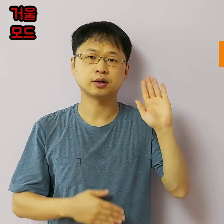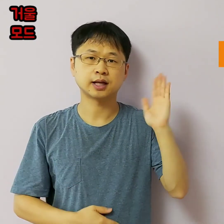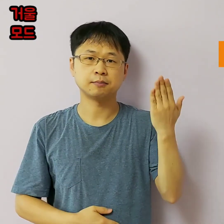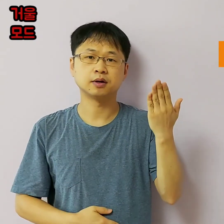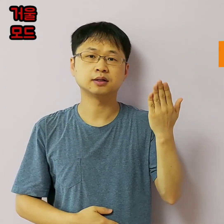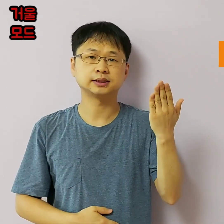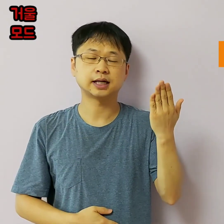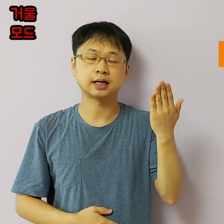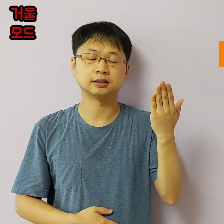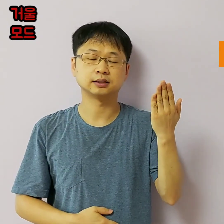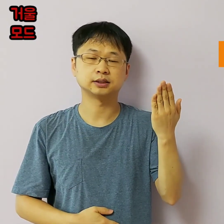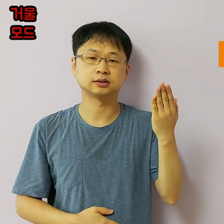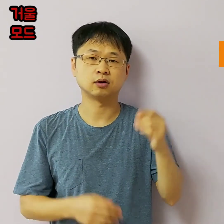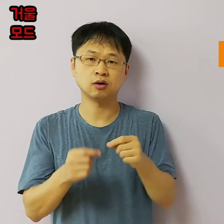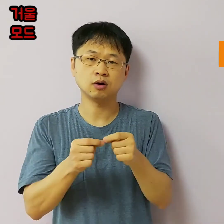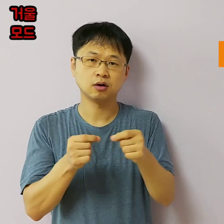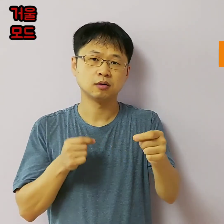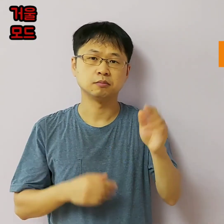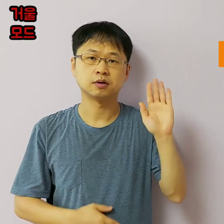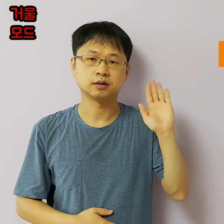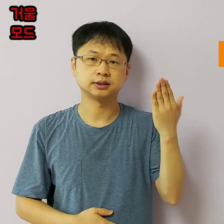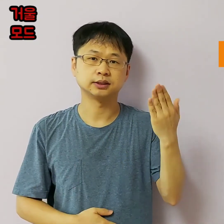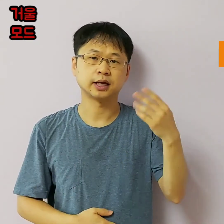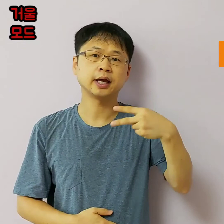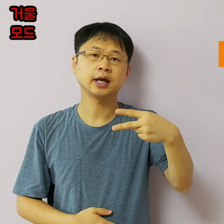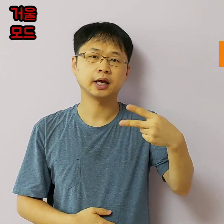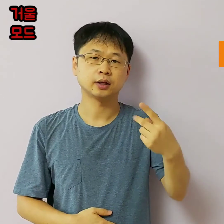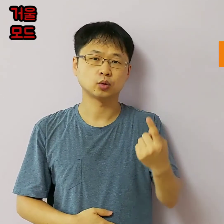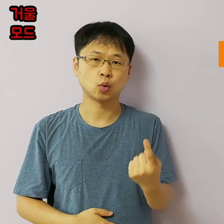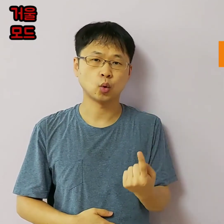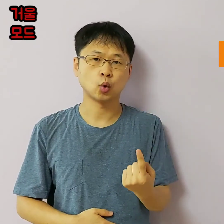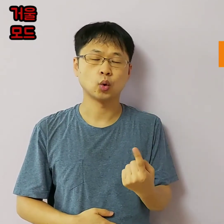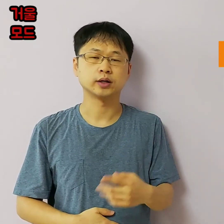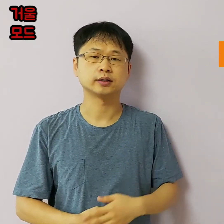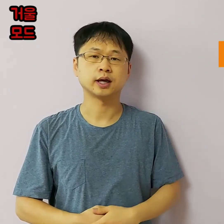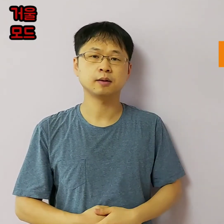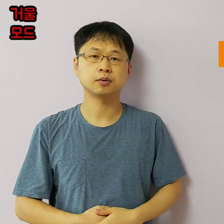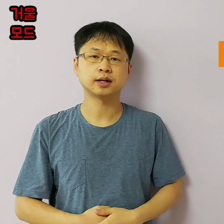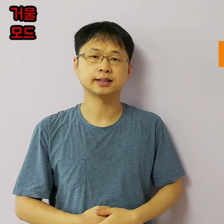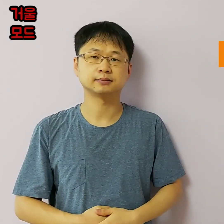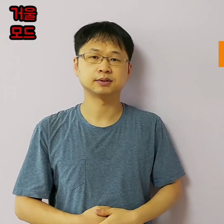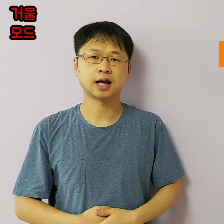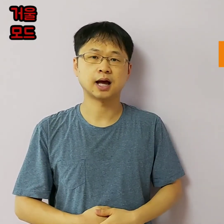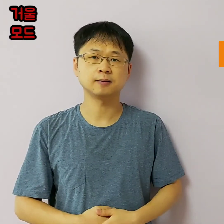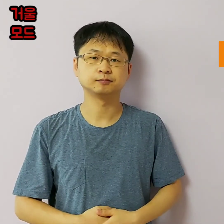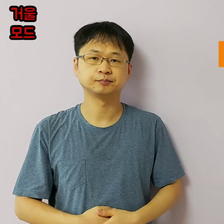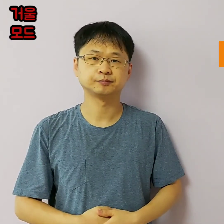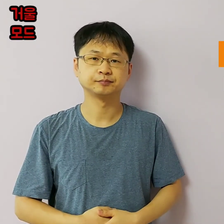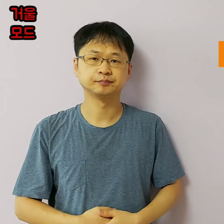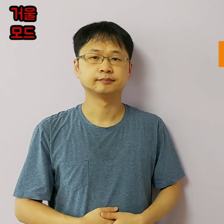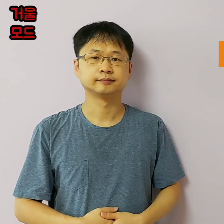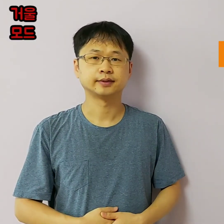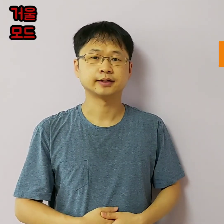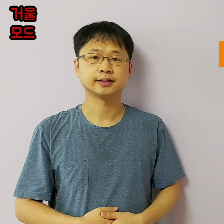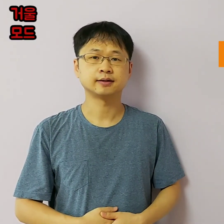되다, 멀어지다라는 뜻이죠. 멀어진대, 도 이렇게 표현하였습니다. 네,